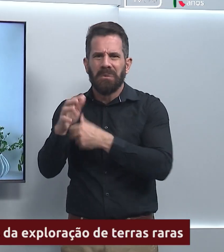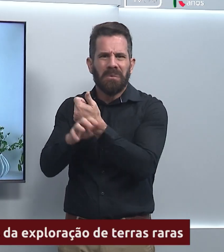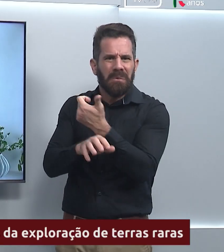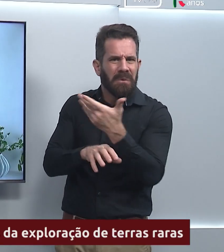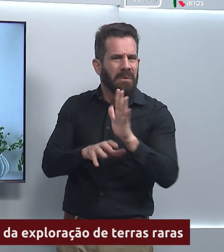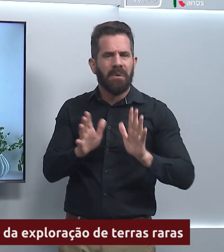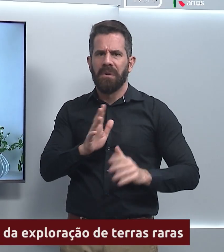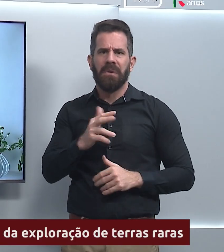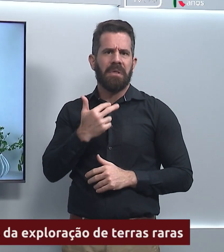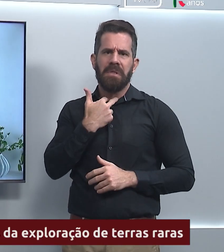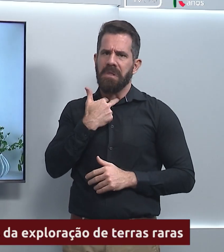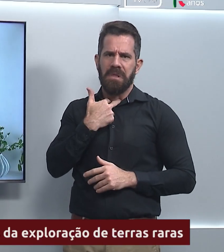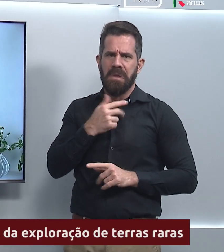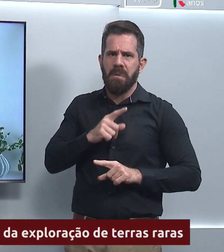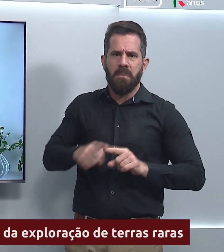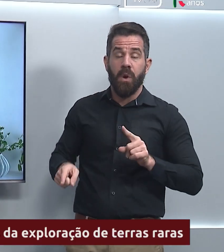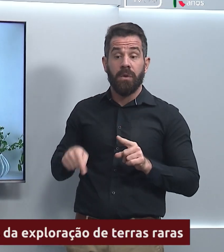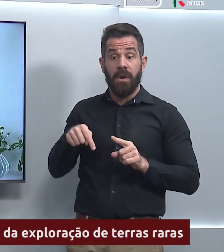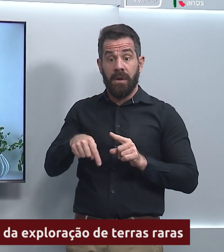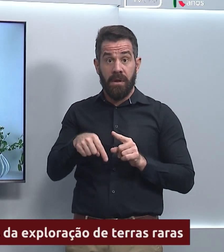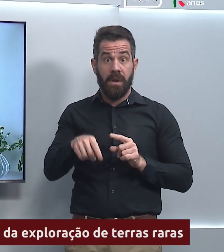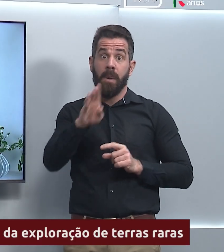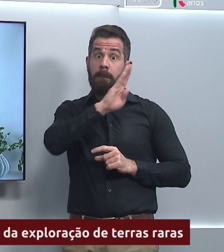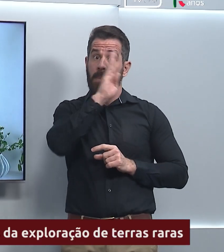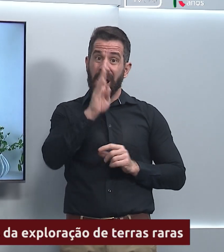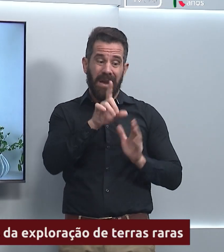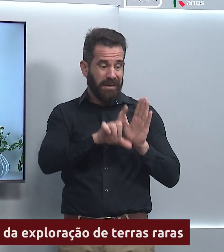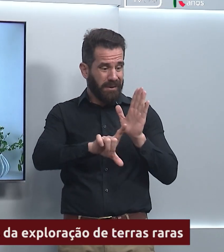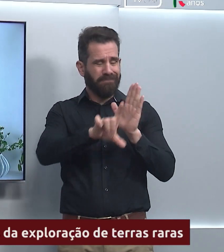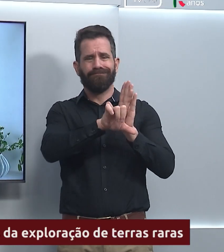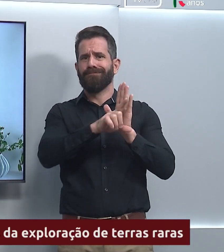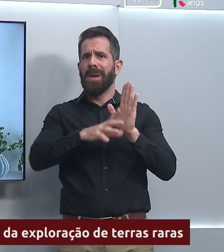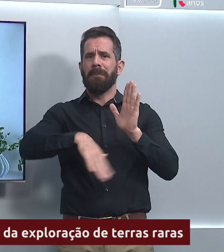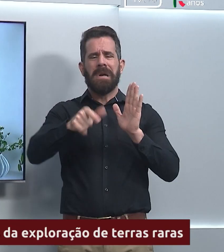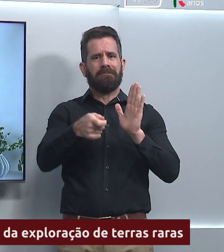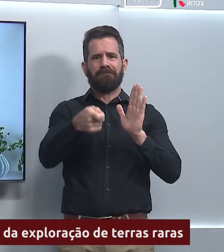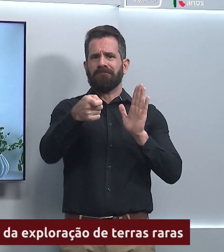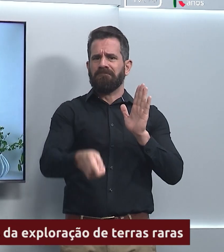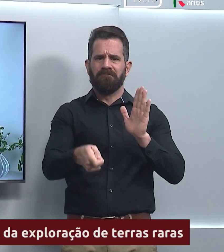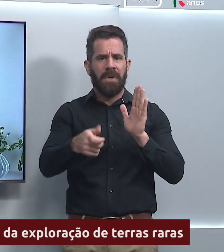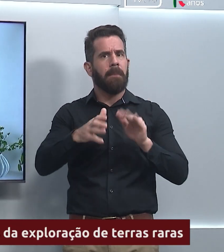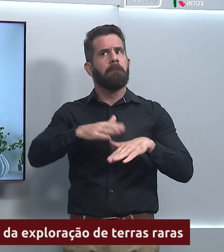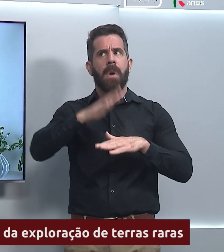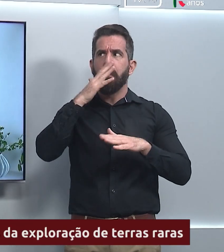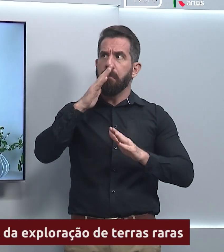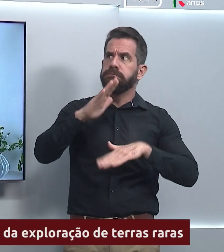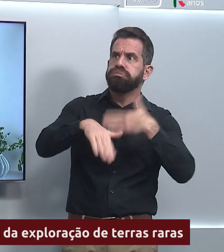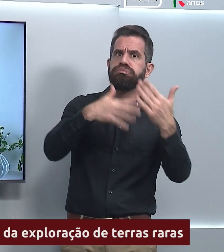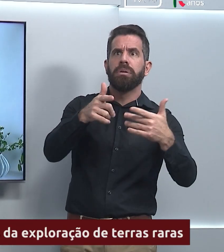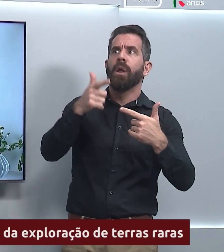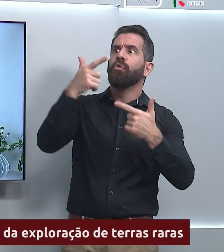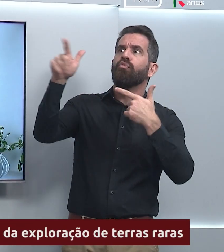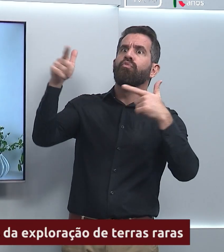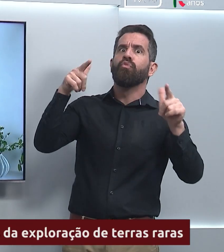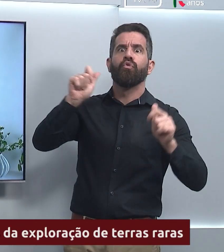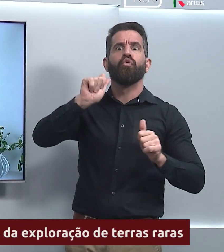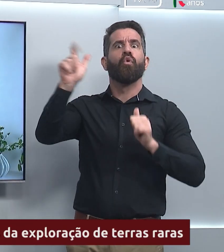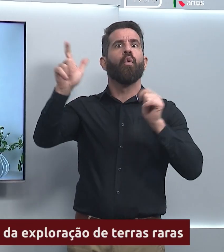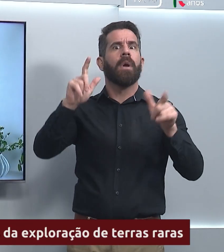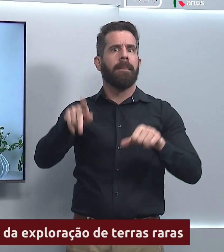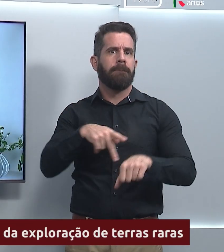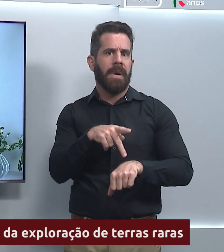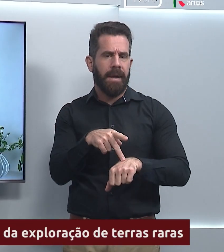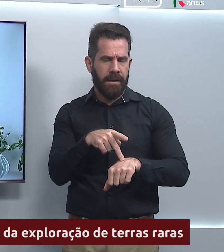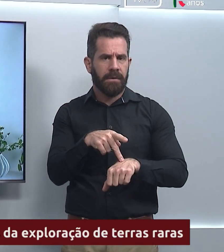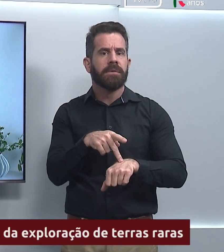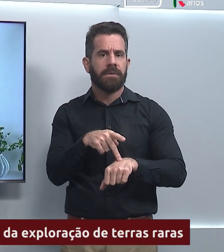das políticas ambientais mais avançadas, mais restritivas para a mineração. Então, quanto a isso, a